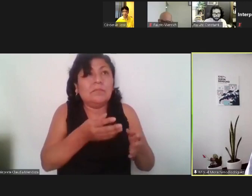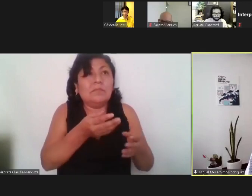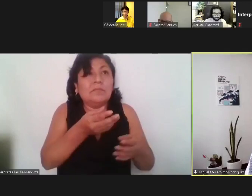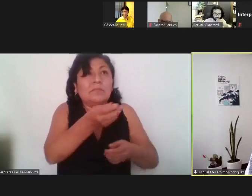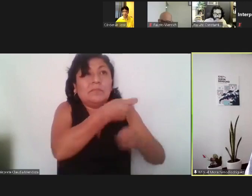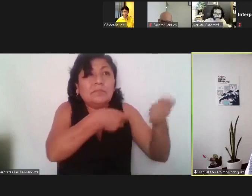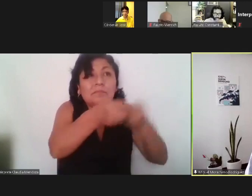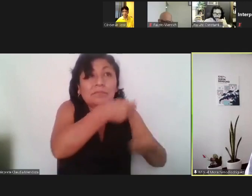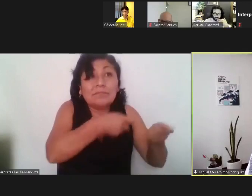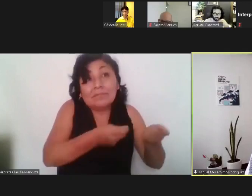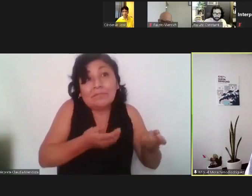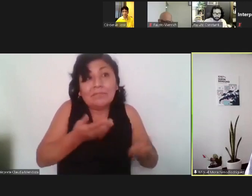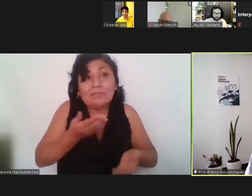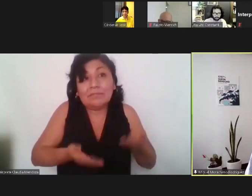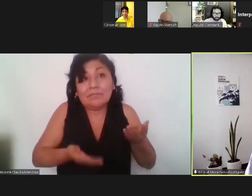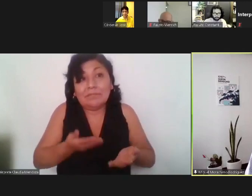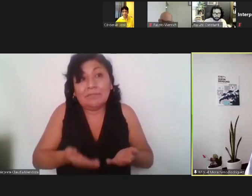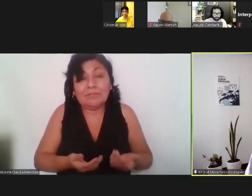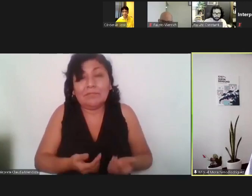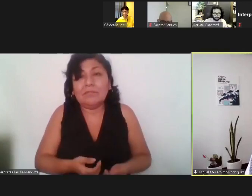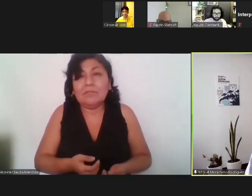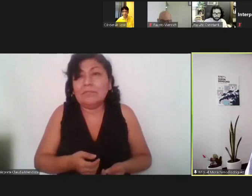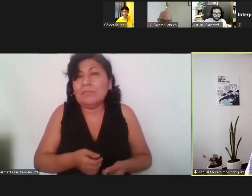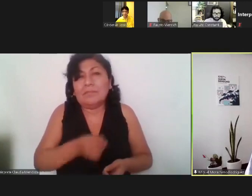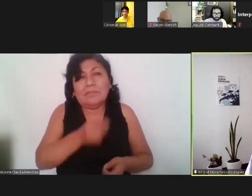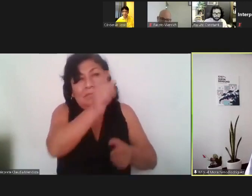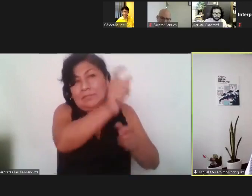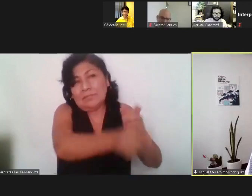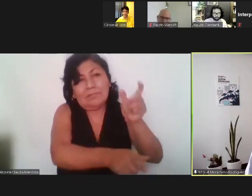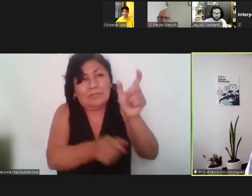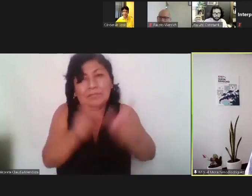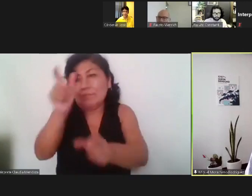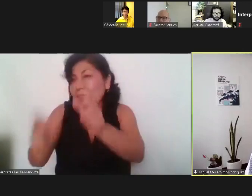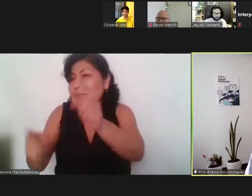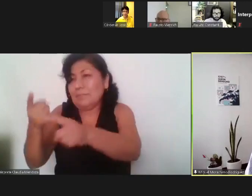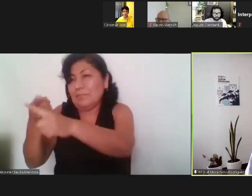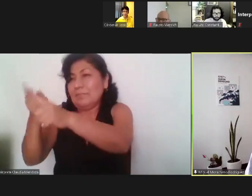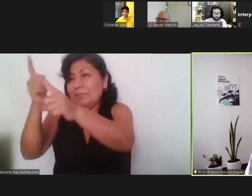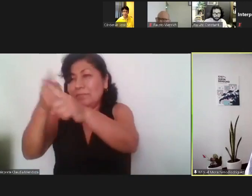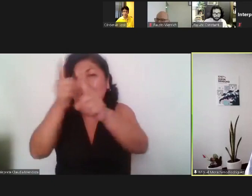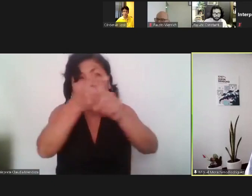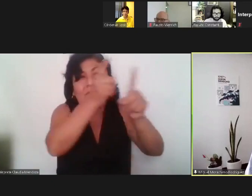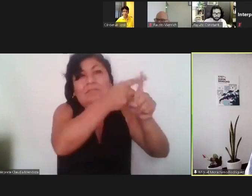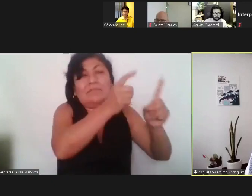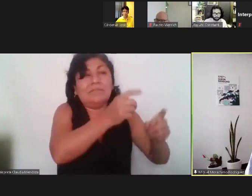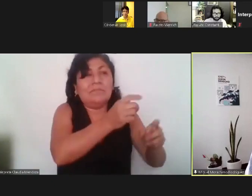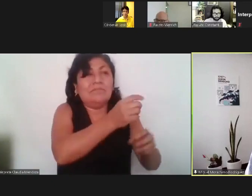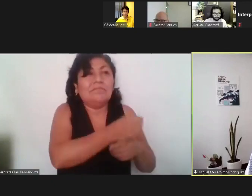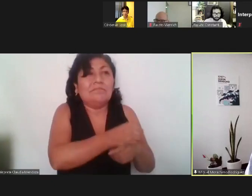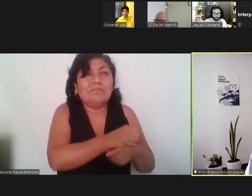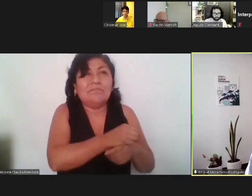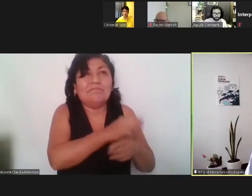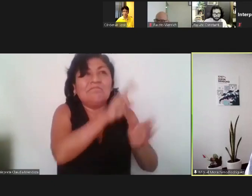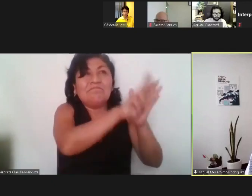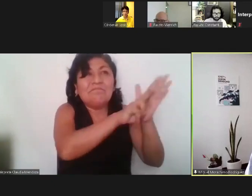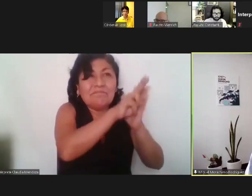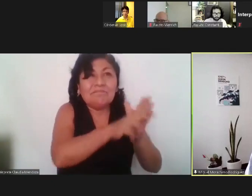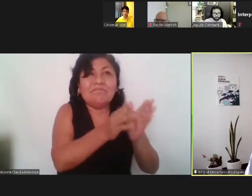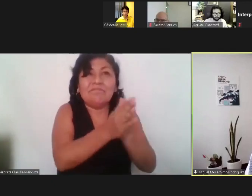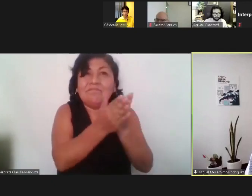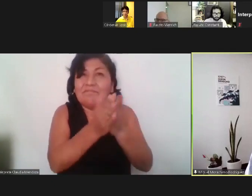yo creo que va a depender mucho del caso por caso. La situación de las películas es distinta a la situación de lo escrito y etcétera,